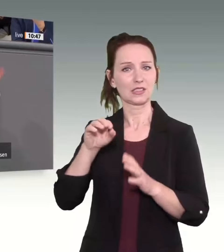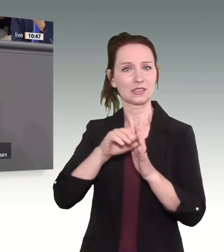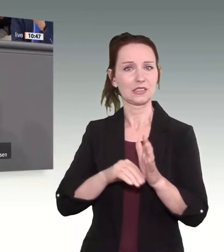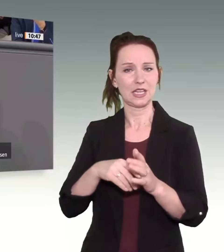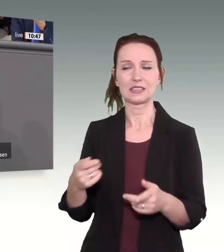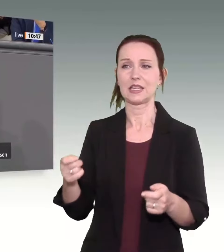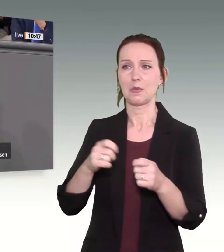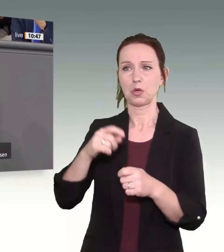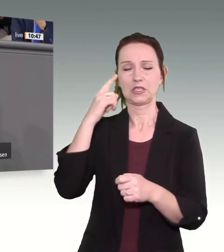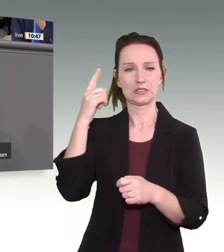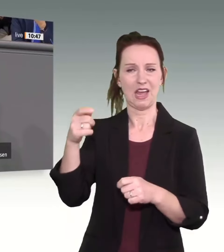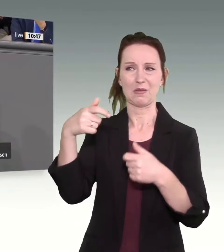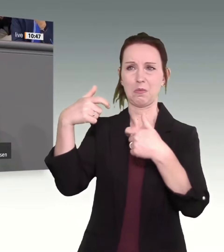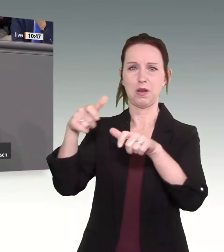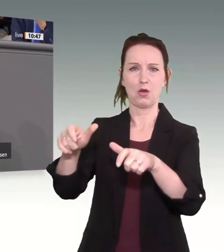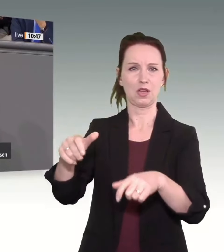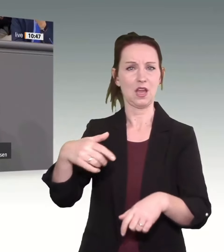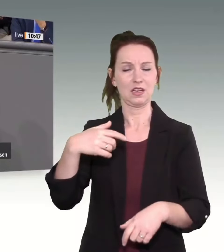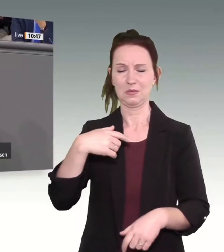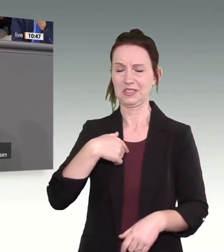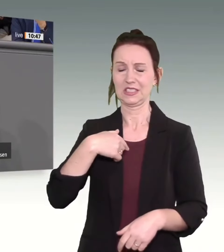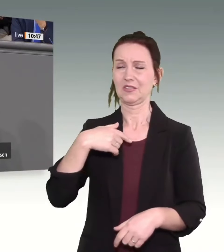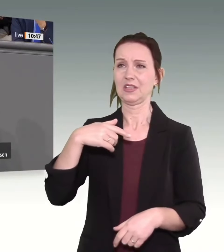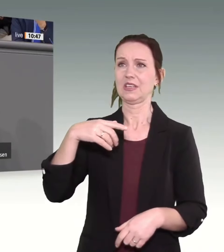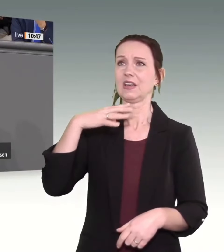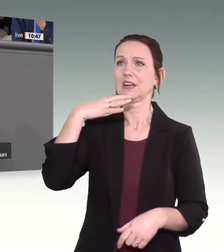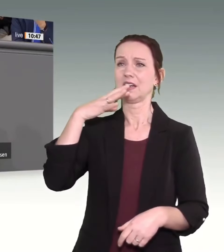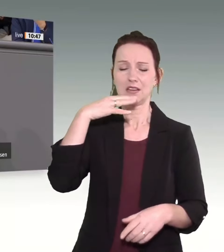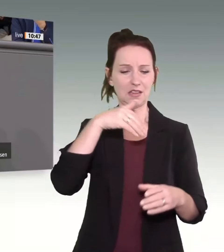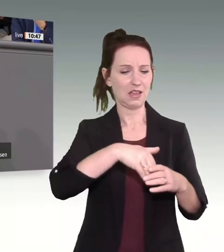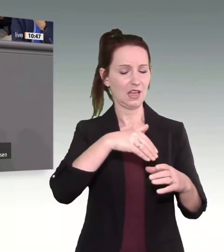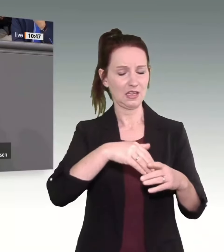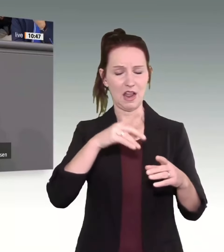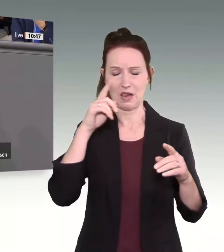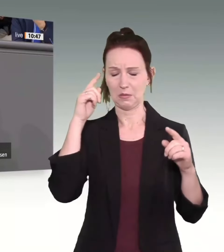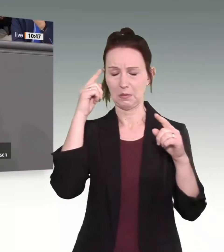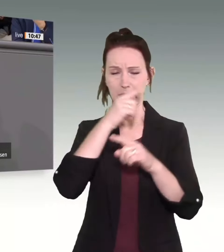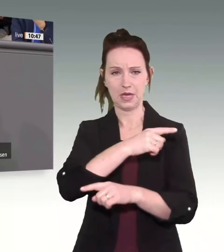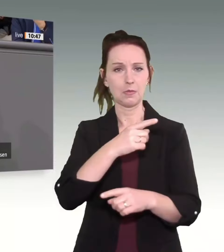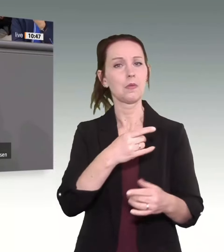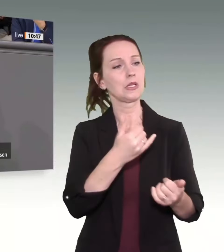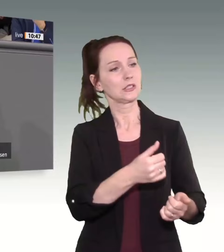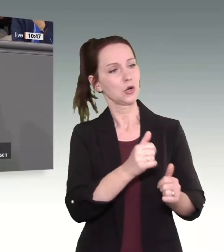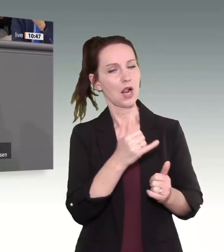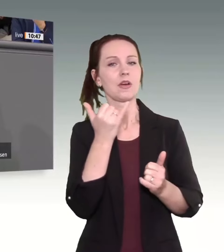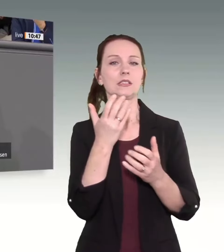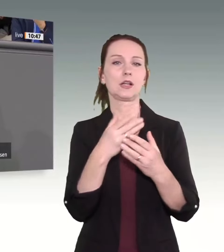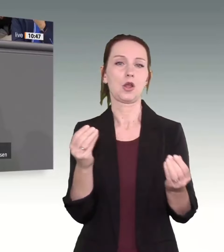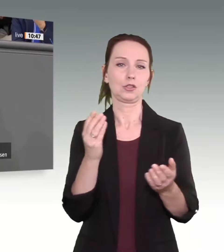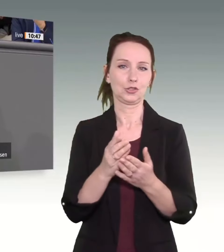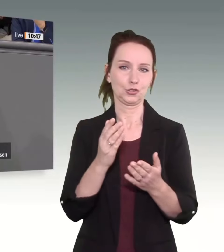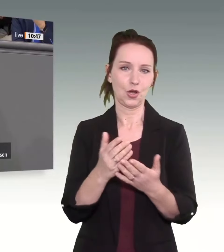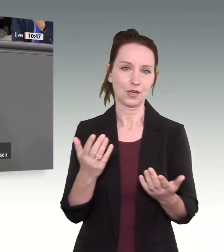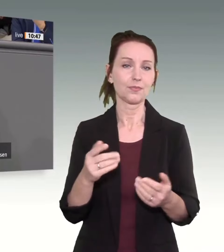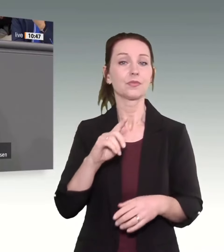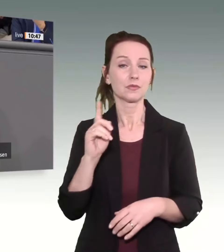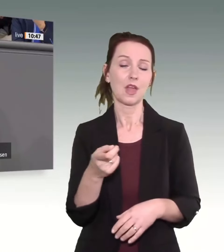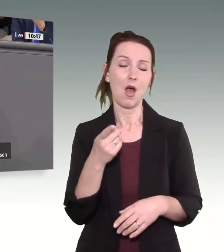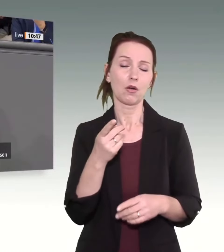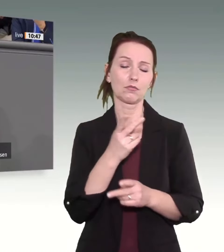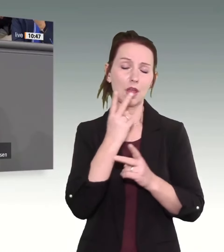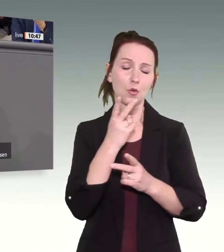Das war so ein bisschen Text-Bildschere. Sie haben mitgeholfen, dass sich das jetzt aufgelöst hat. Und natürlich auch die Bundesländer.